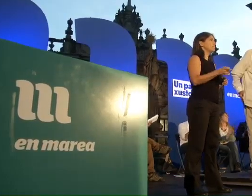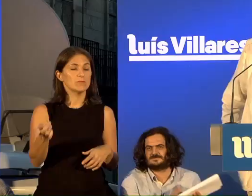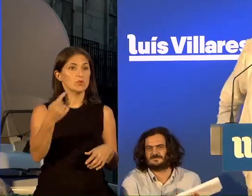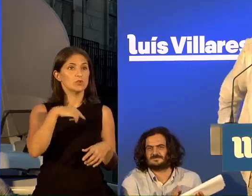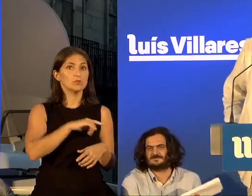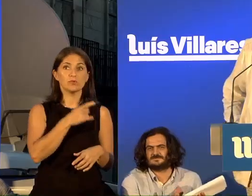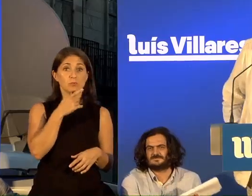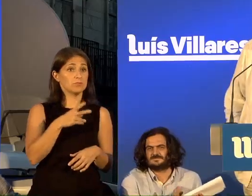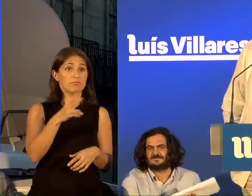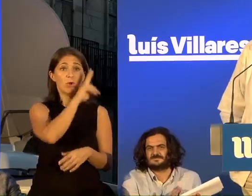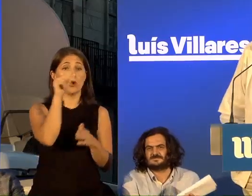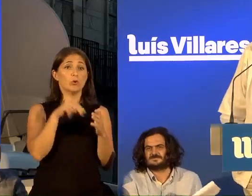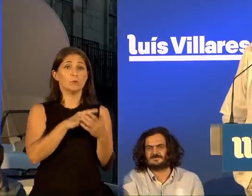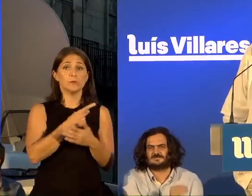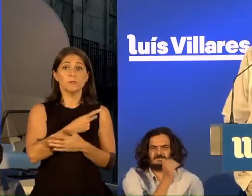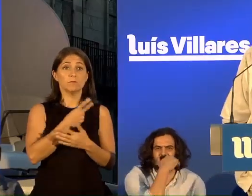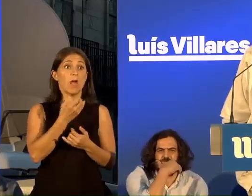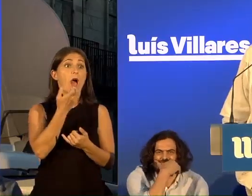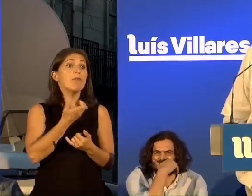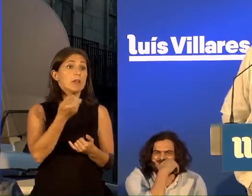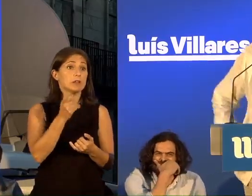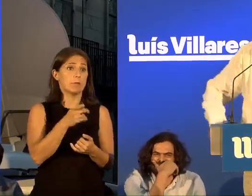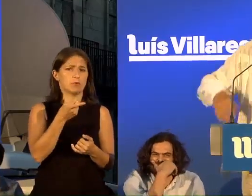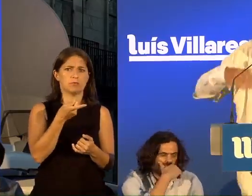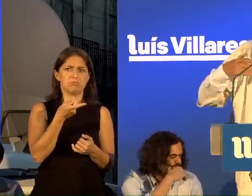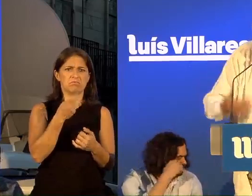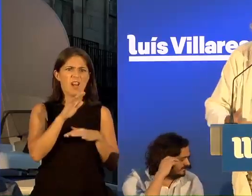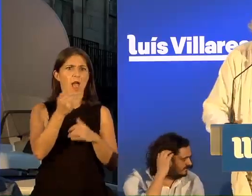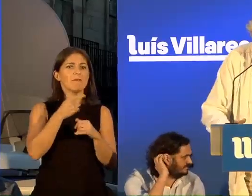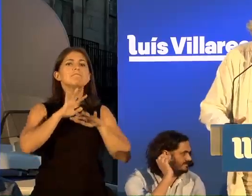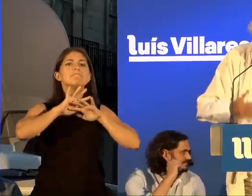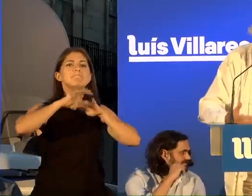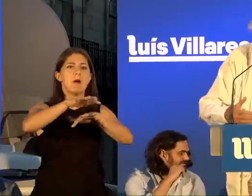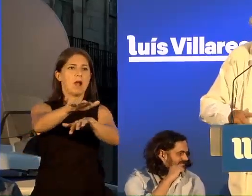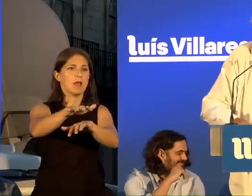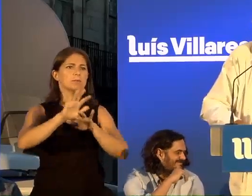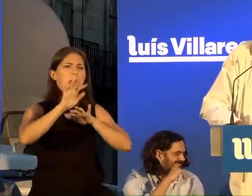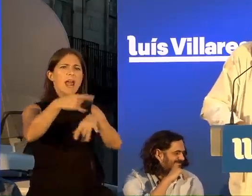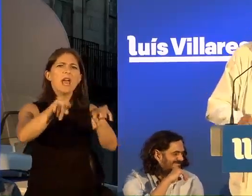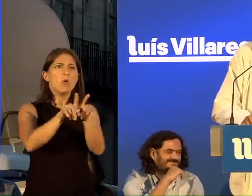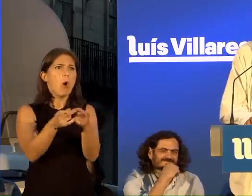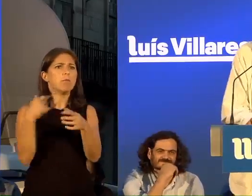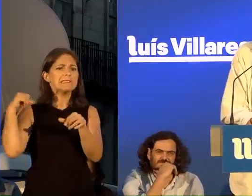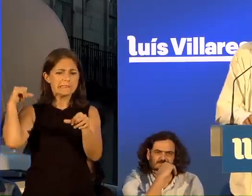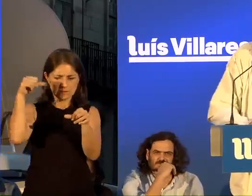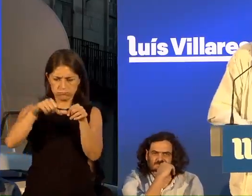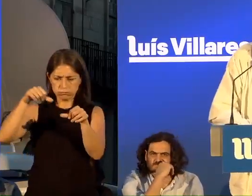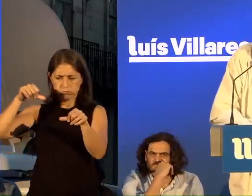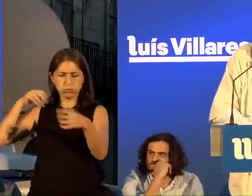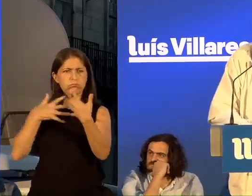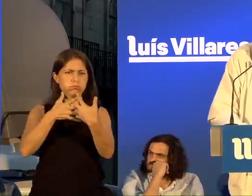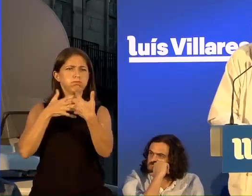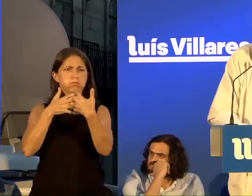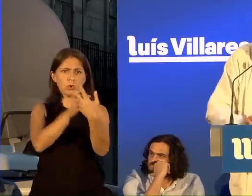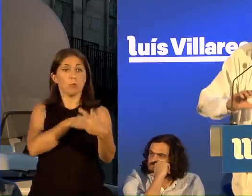logrando 2006. É a grande marea galega, é En Marea, é a síntese dos combates precedentes que nos